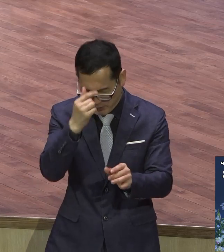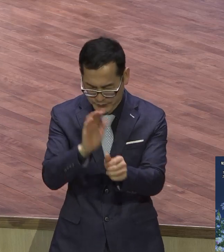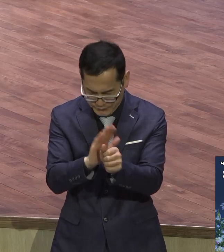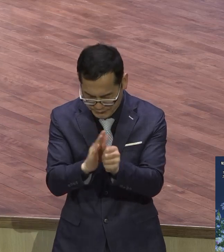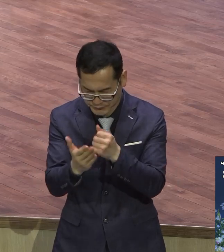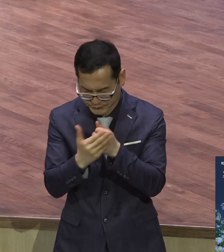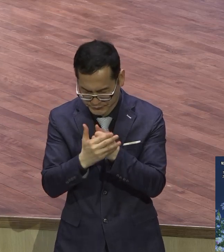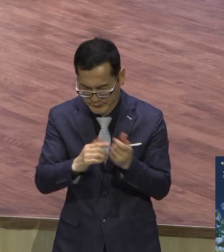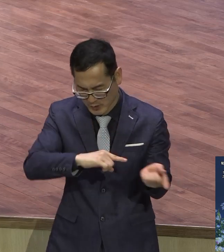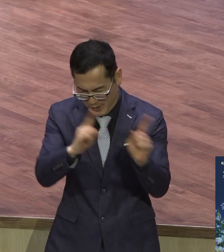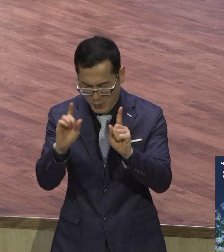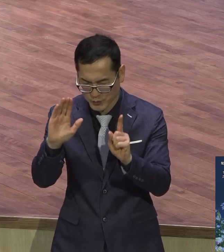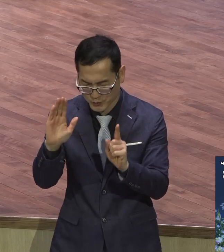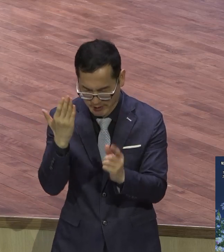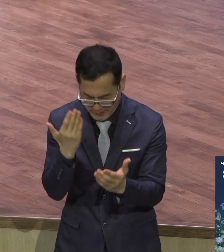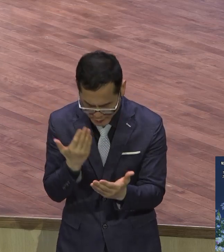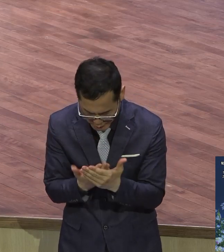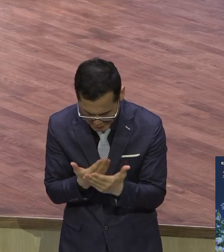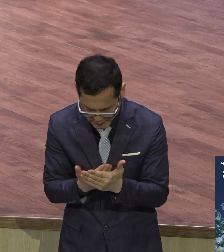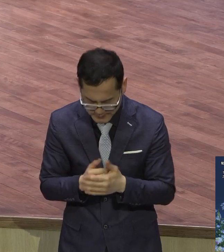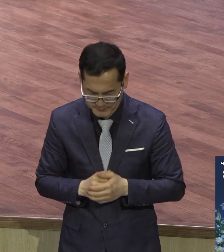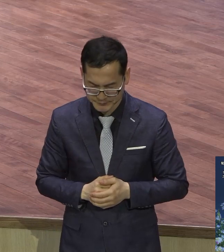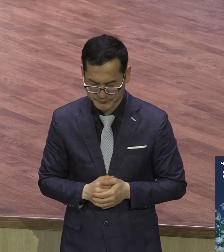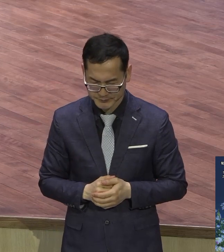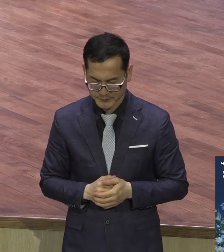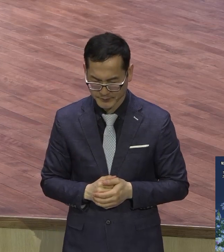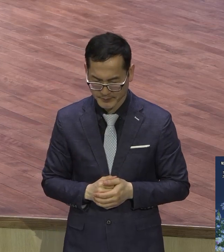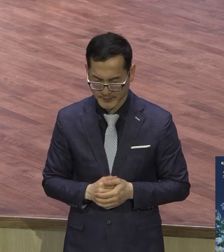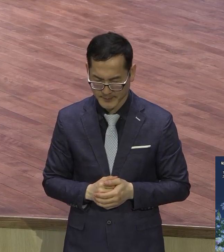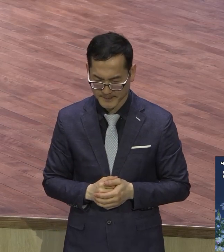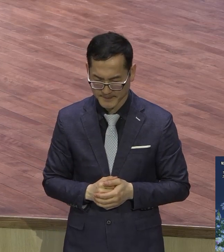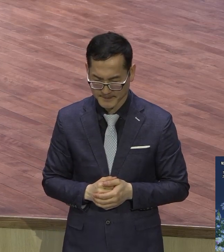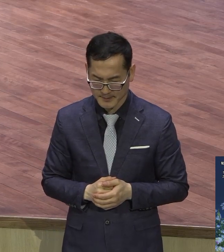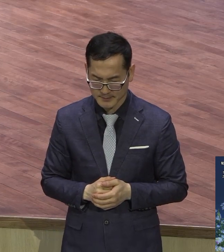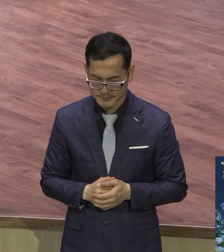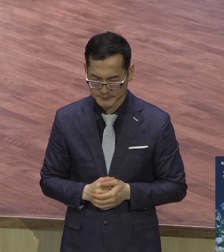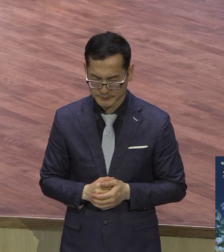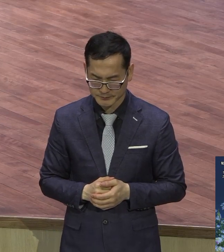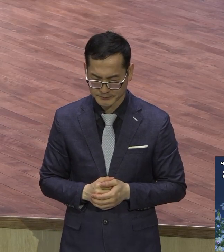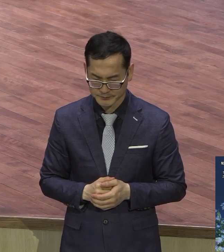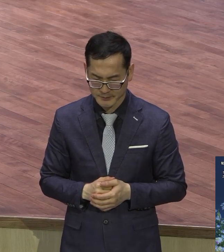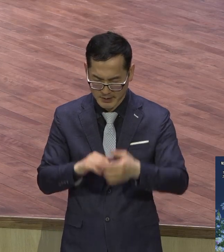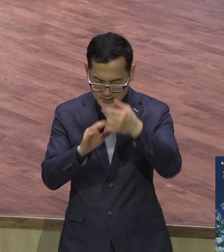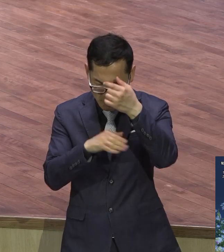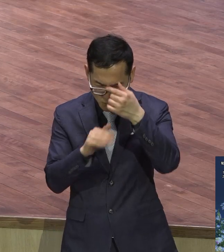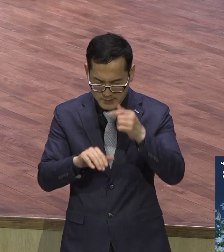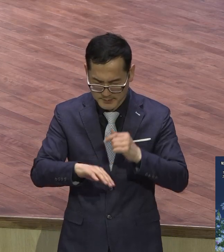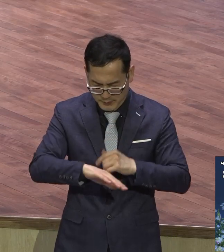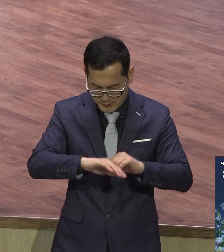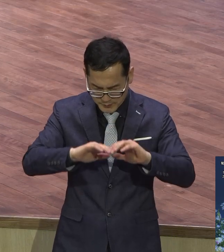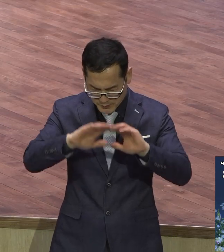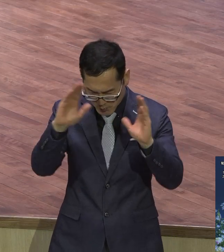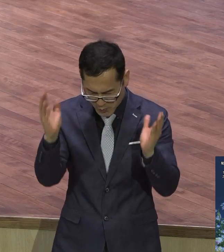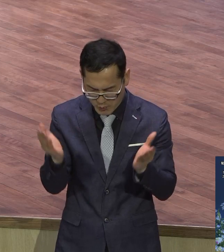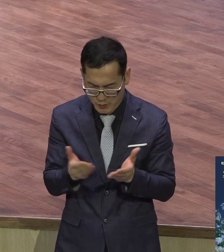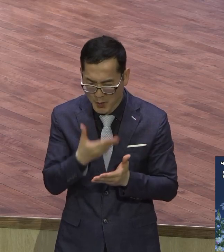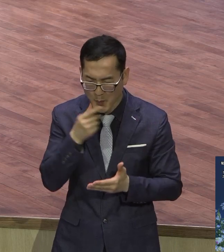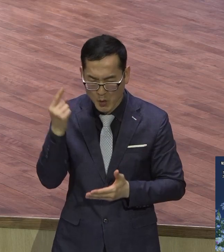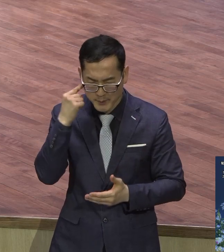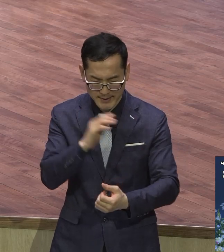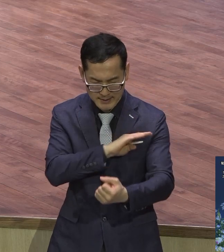회복되는 시간표가 되게 하여 주옵소서 모든 성도들이 봉험의 능력을 이번 한